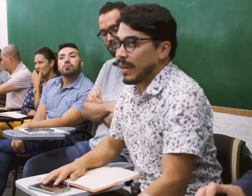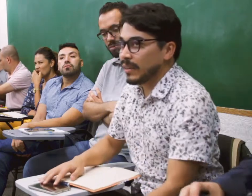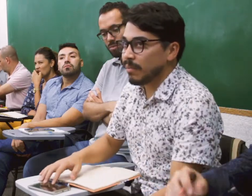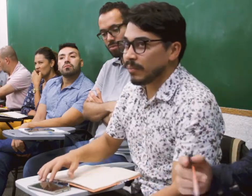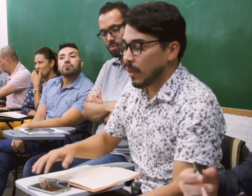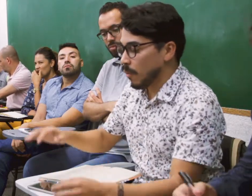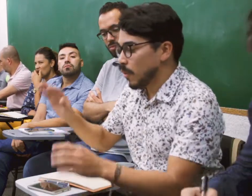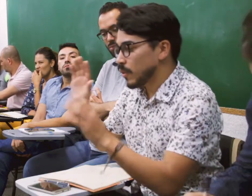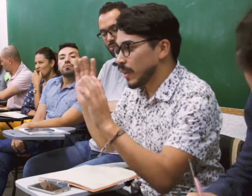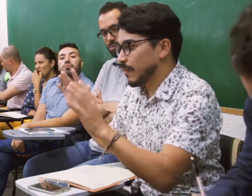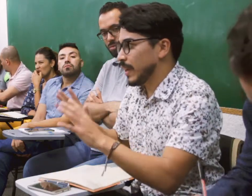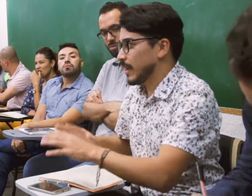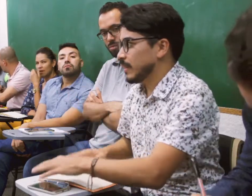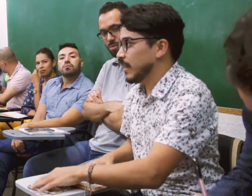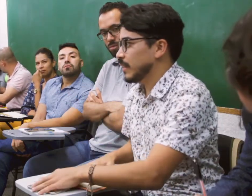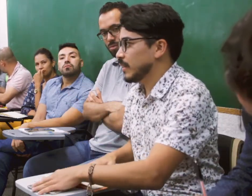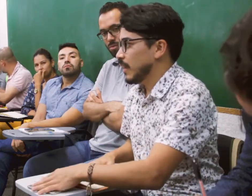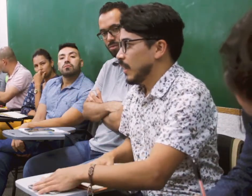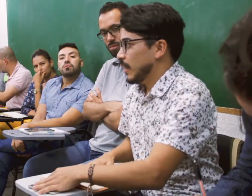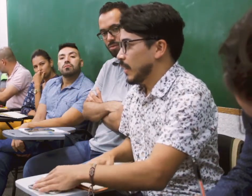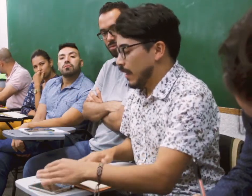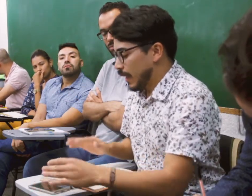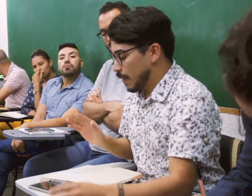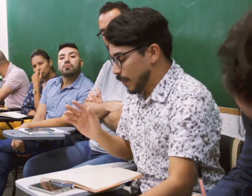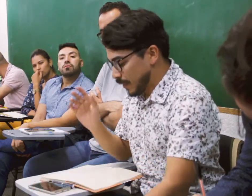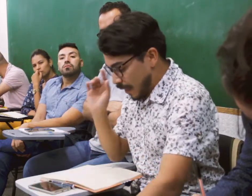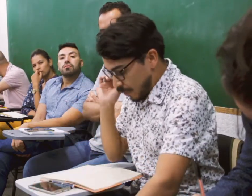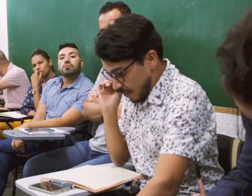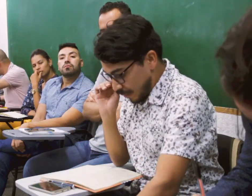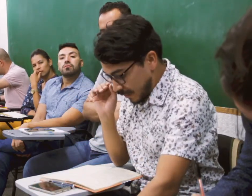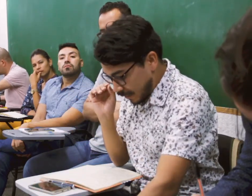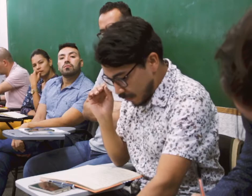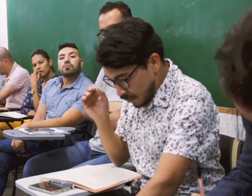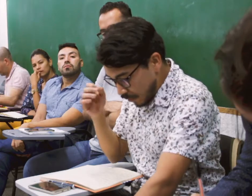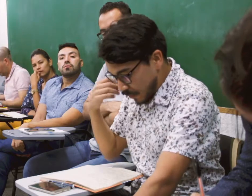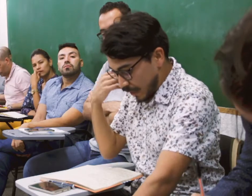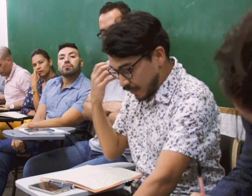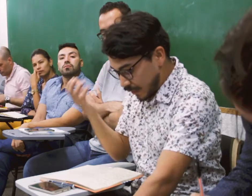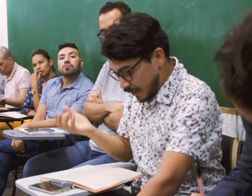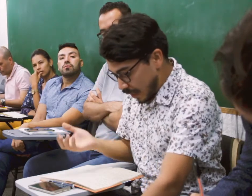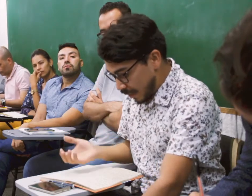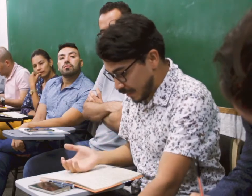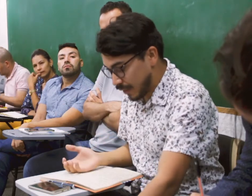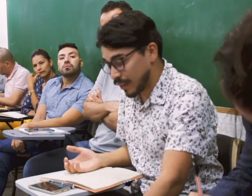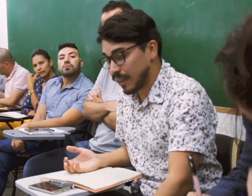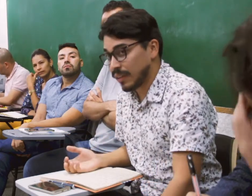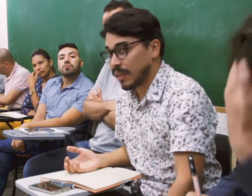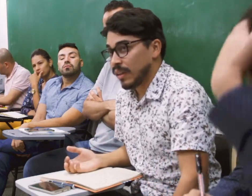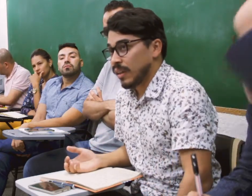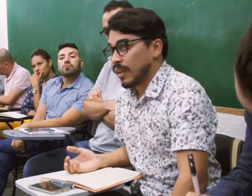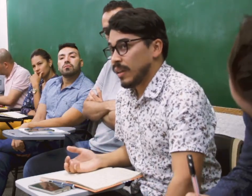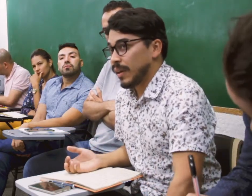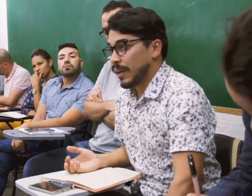Aquí aparecen como unos referentes que habría que empezar a problematizar. Uno es el de Amartya